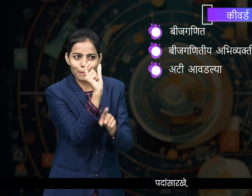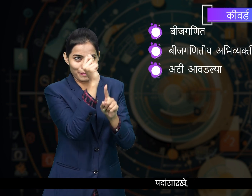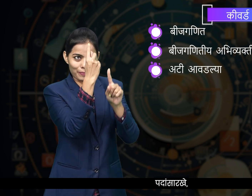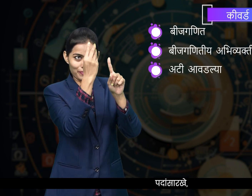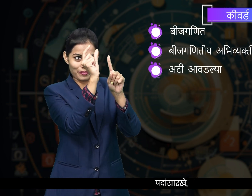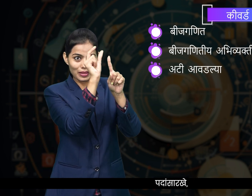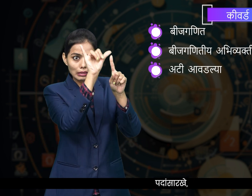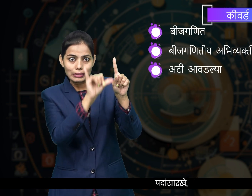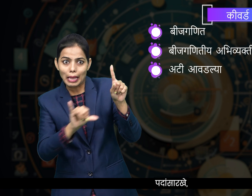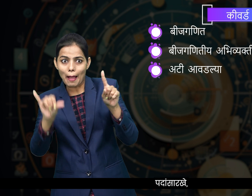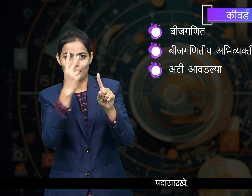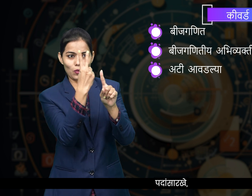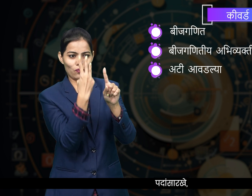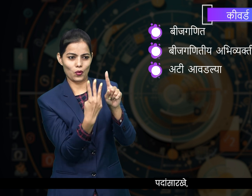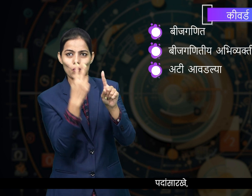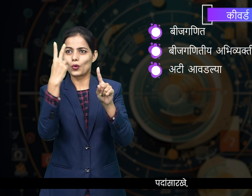पदांसारखे